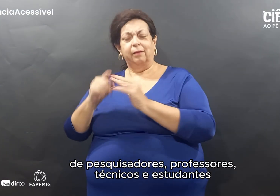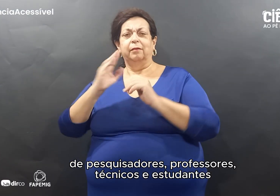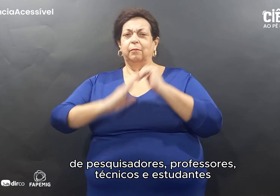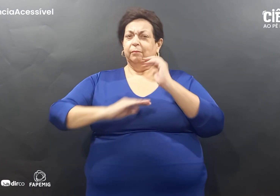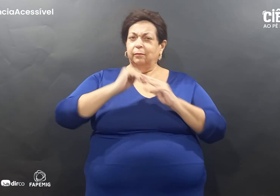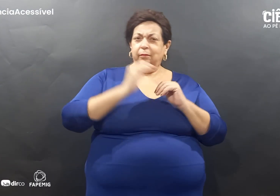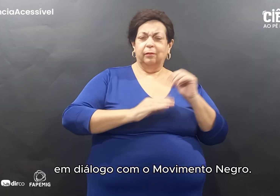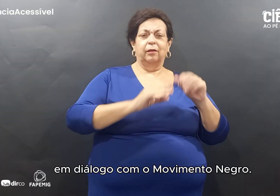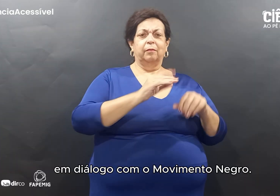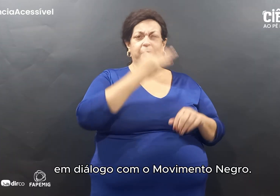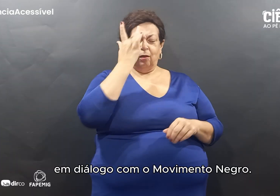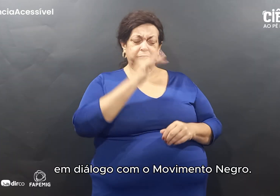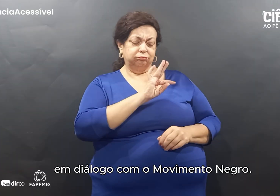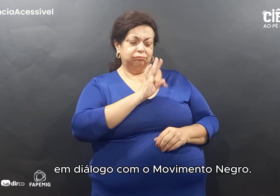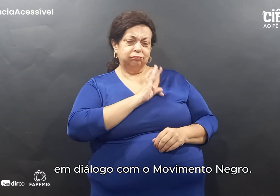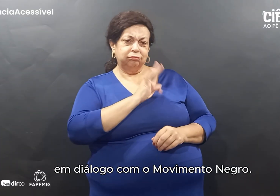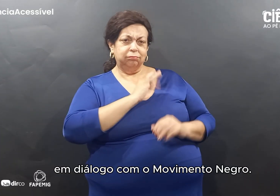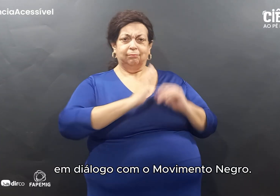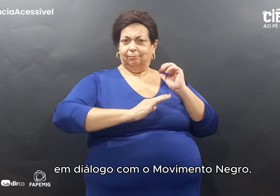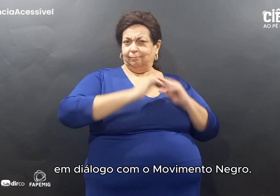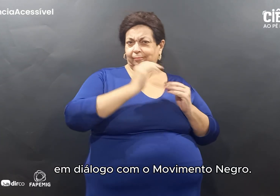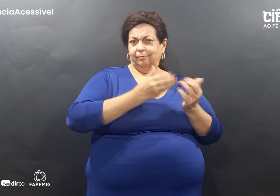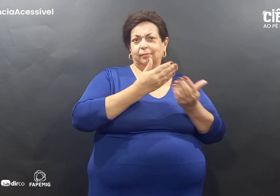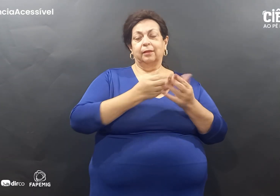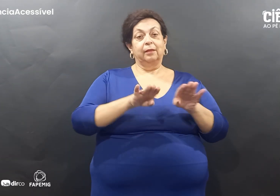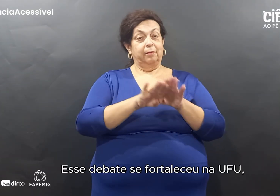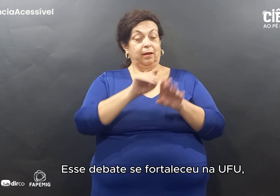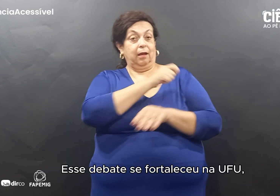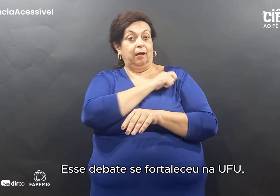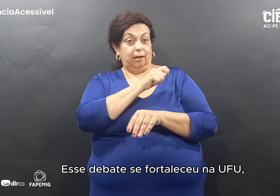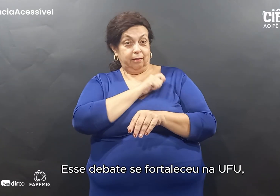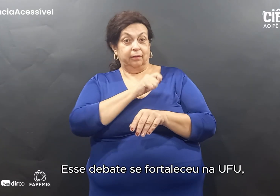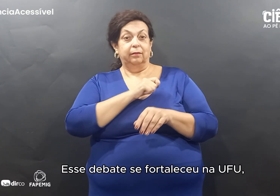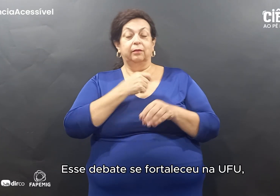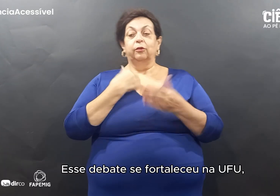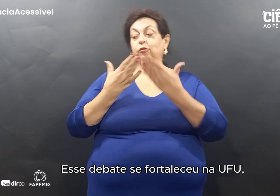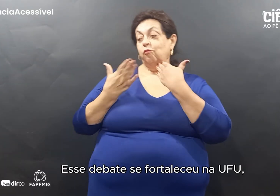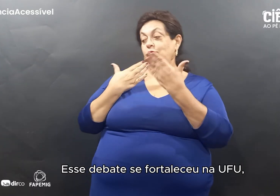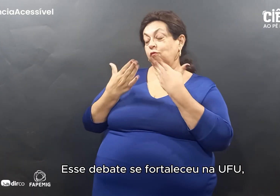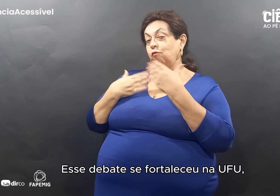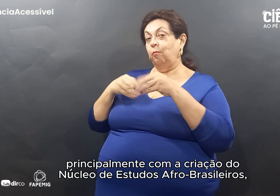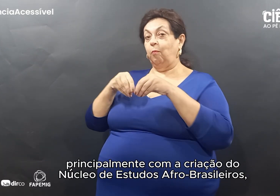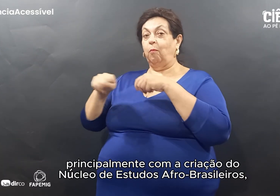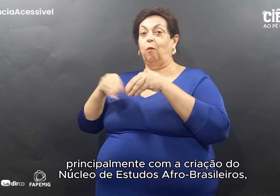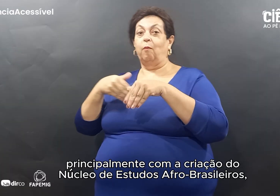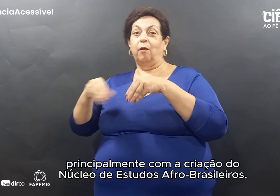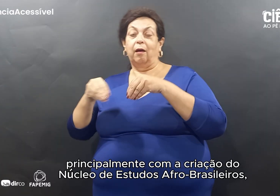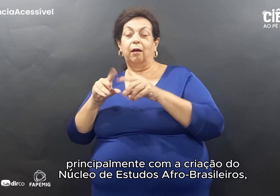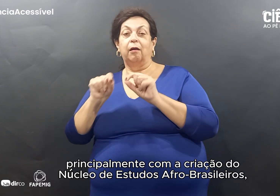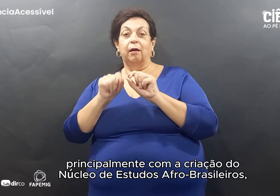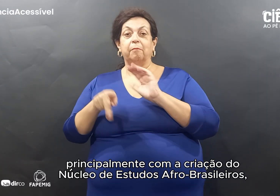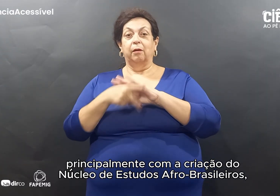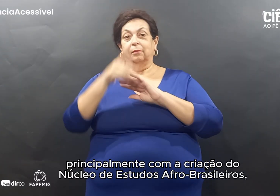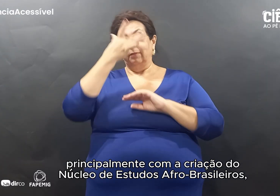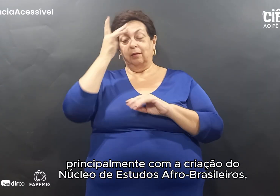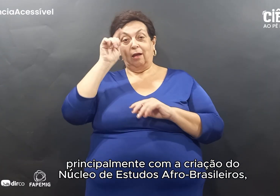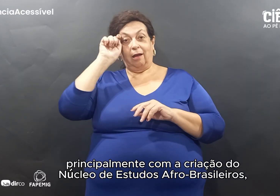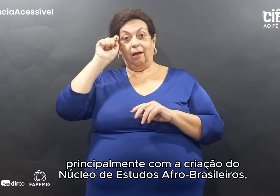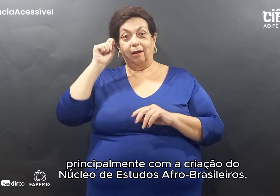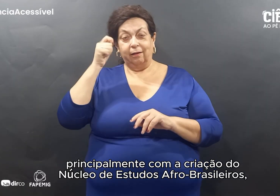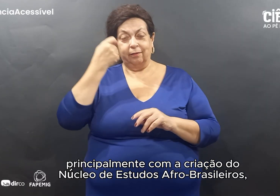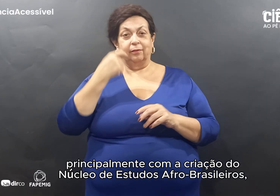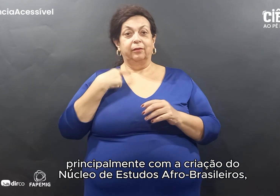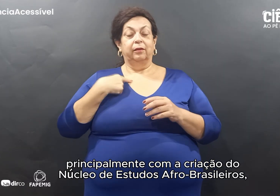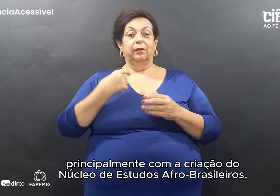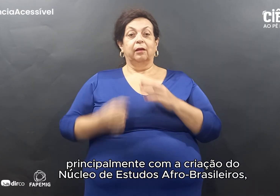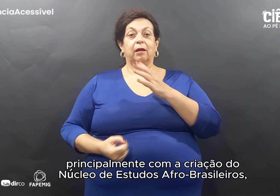técnicos e estudantes, em diálogo com o movimento negro. Esse debate se fortaleceu na UFO principalmente com a criação do